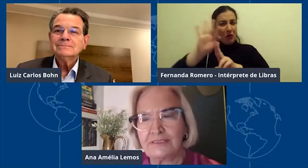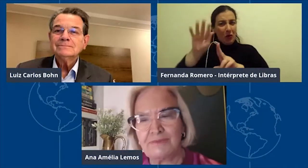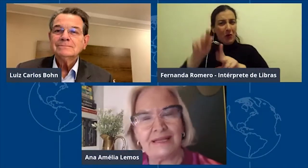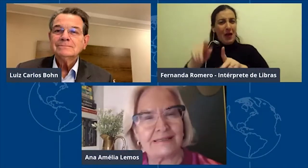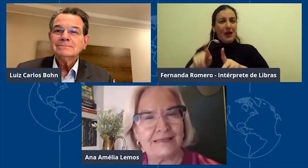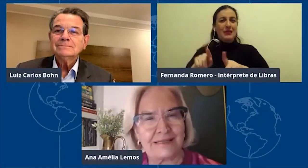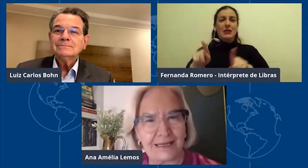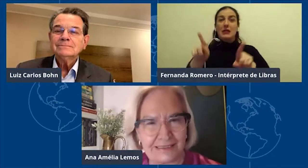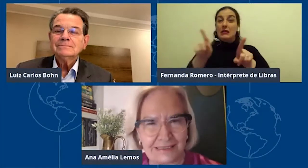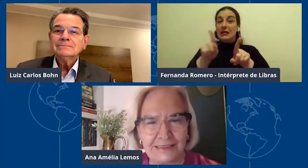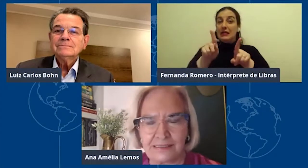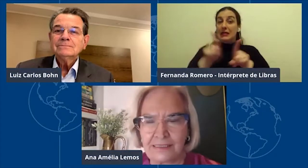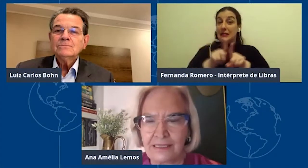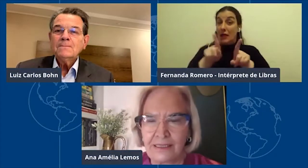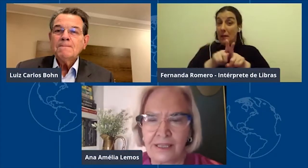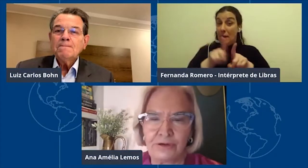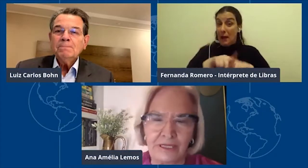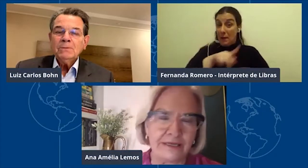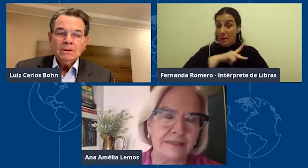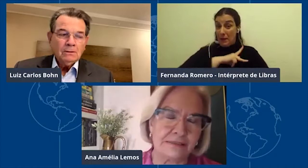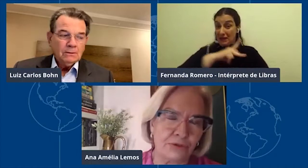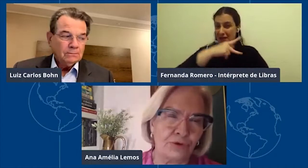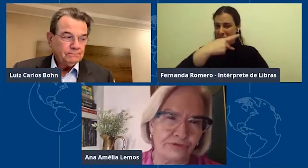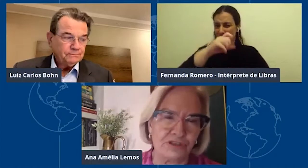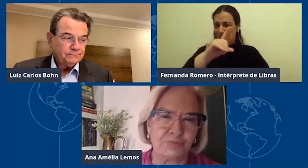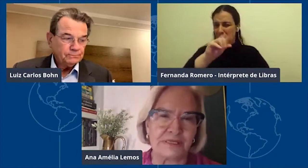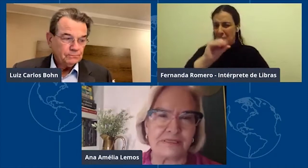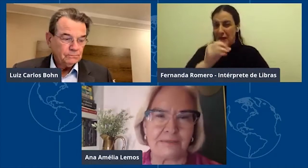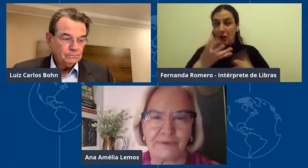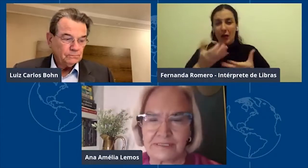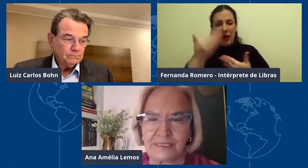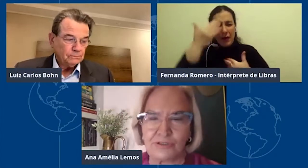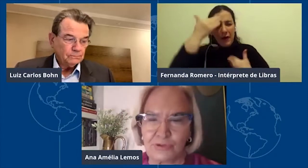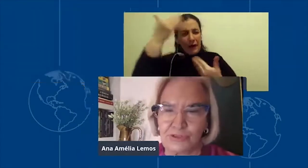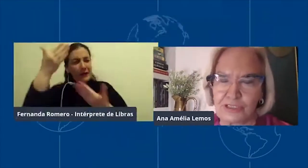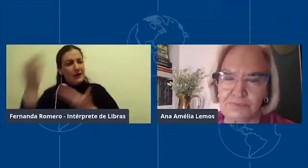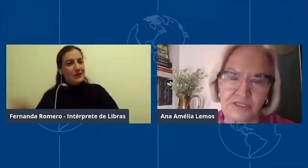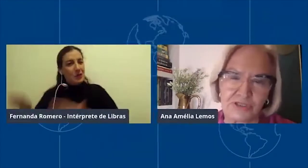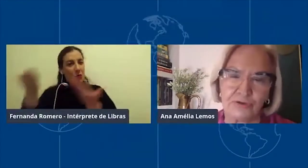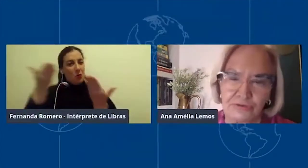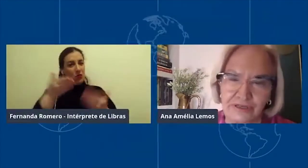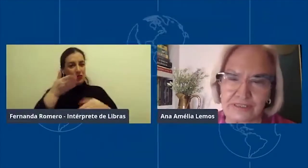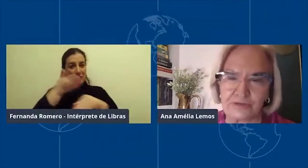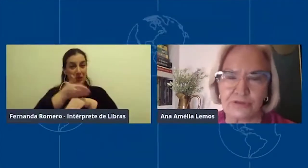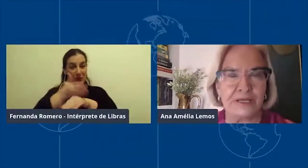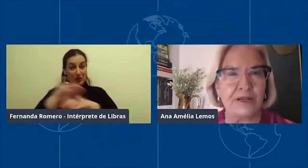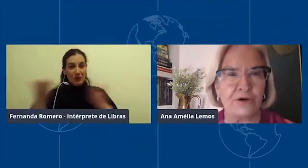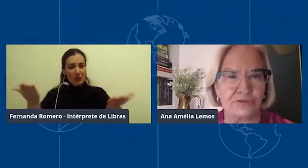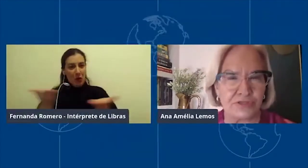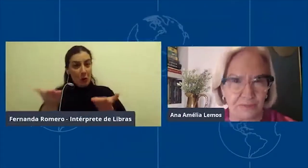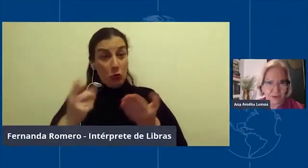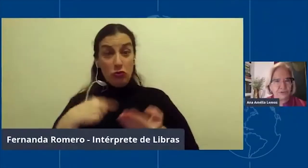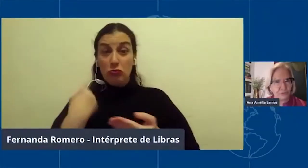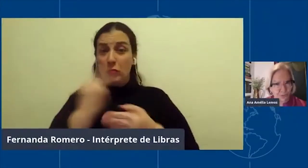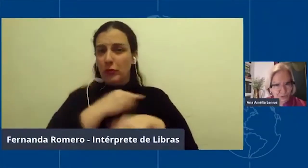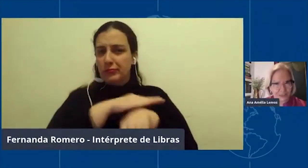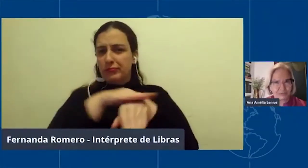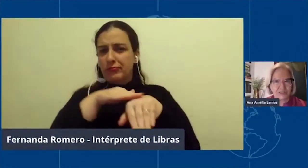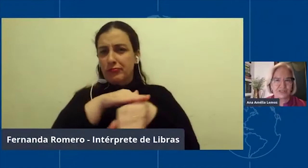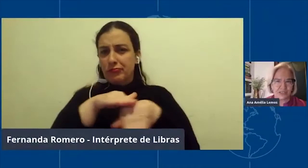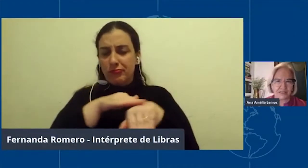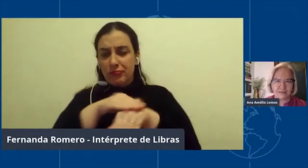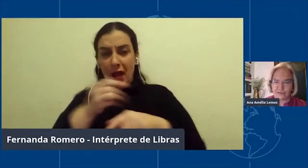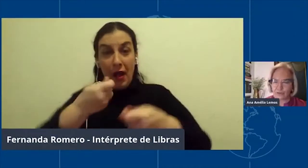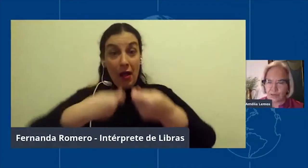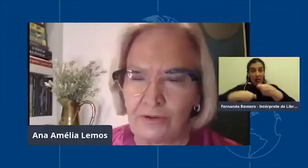Pedro Demarque Calazans. Eu queria agradecer o convite para estar presente hoje, para a gente conversar sobre Negócios em Pauta, um